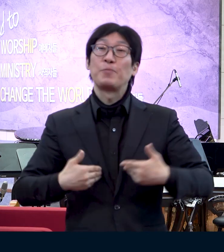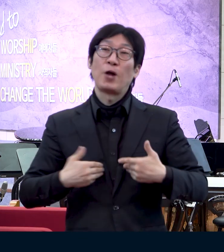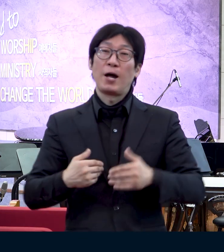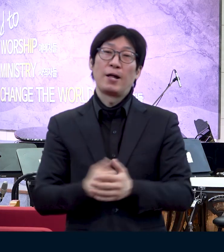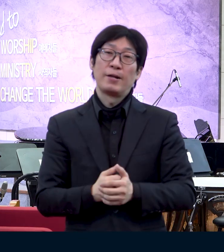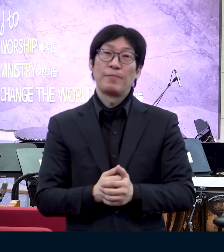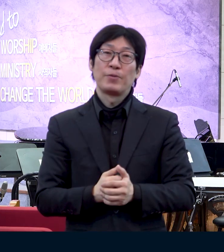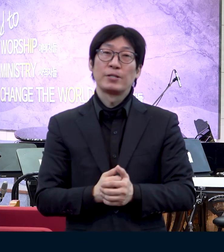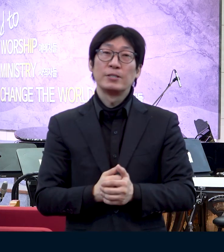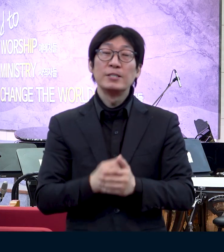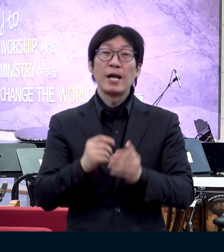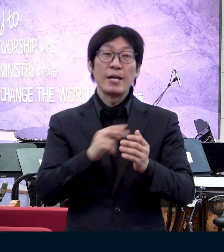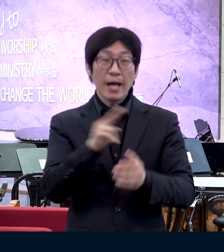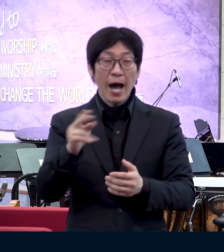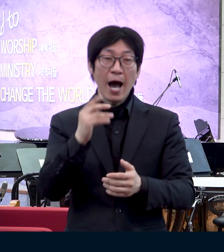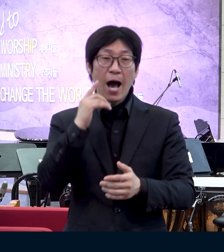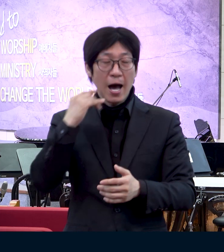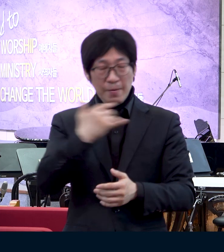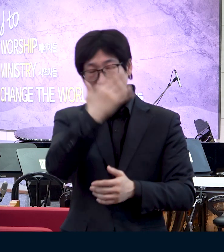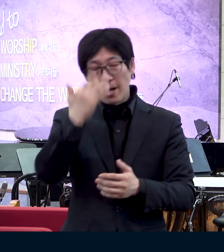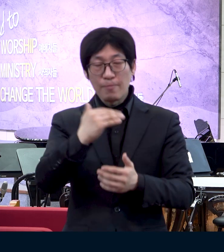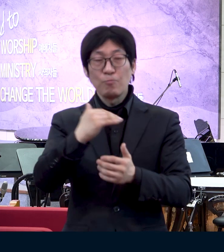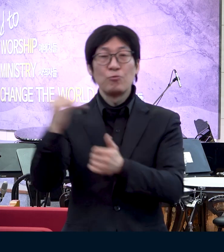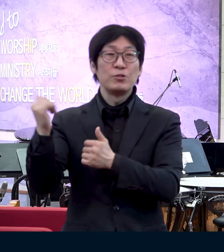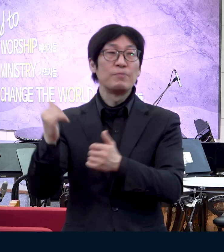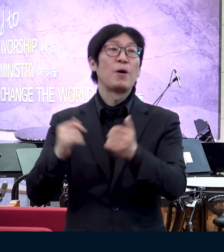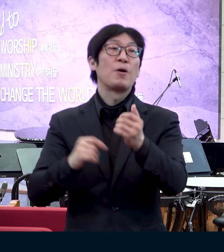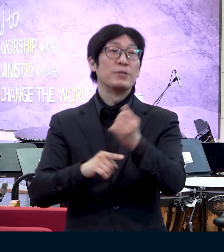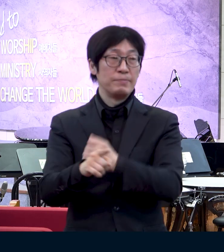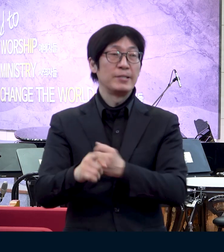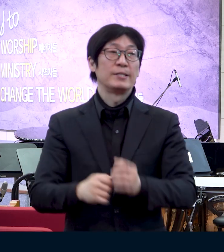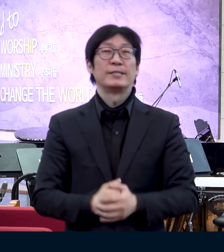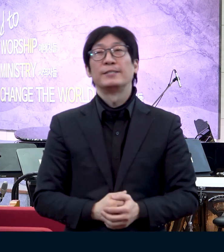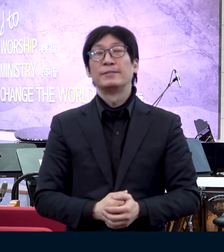이게 정말 아름다운 부르심의 이야기예요.